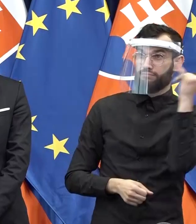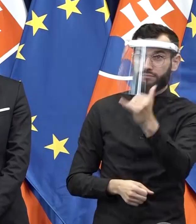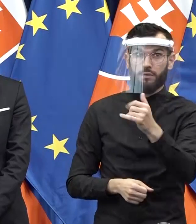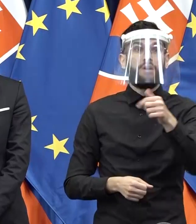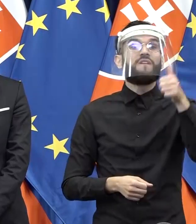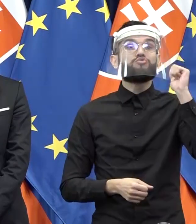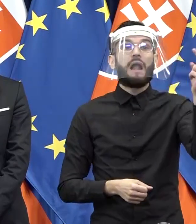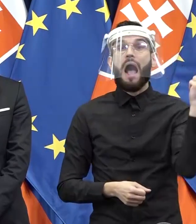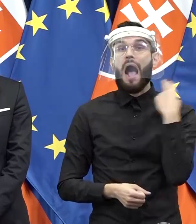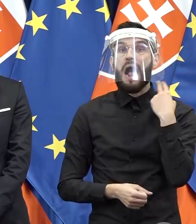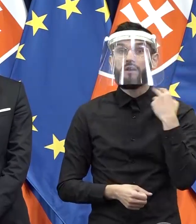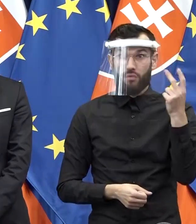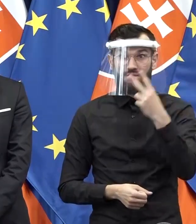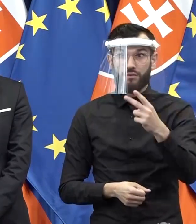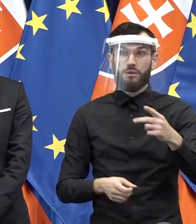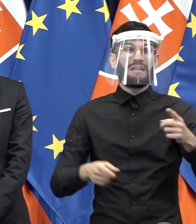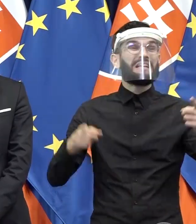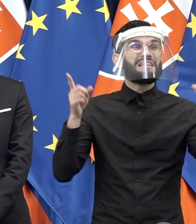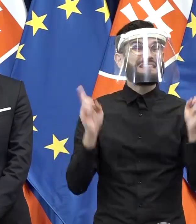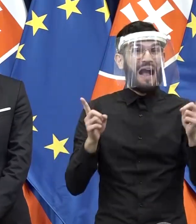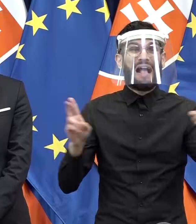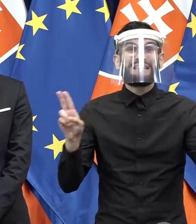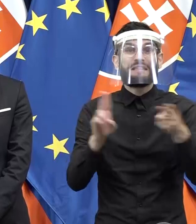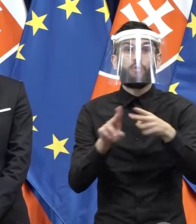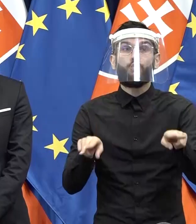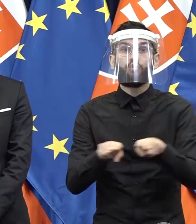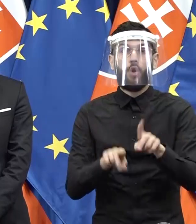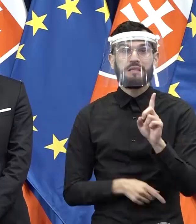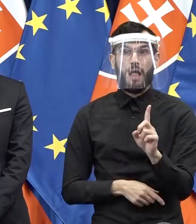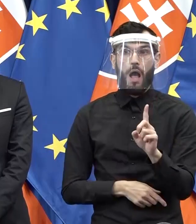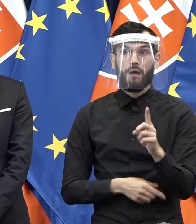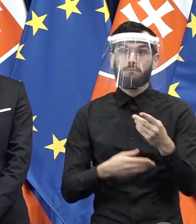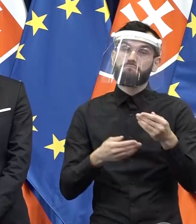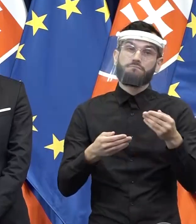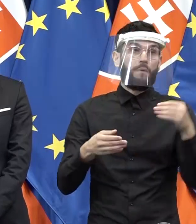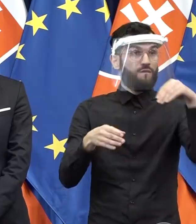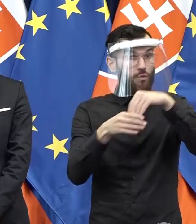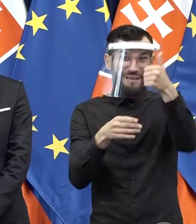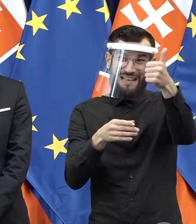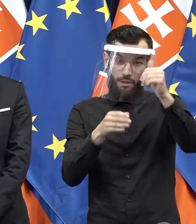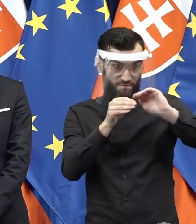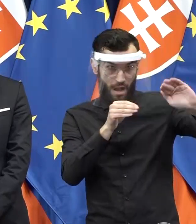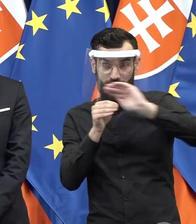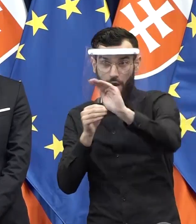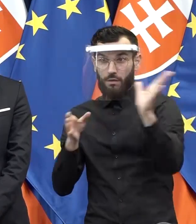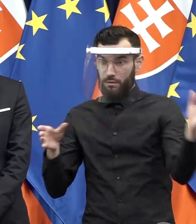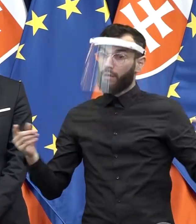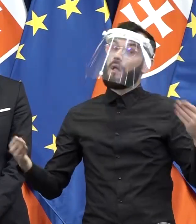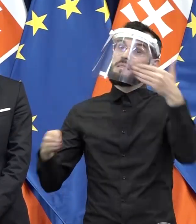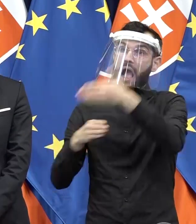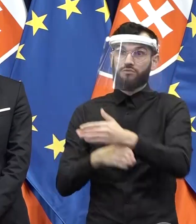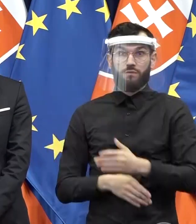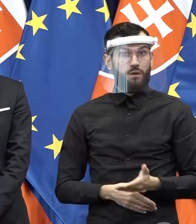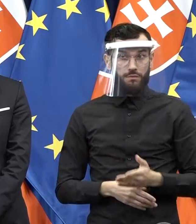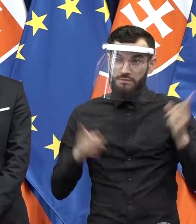opatrenia včera z Anglická. Zákaz stretávať sa aj rodiny, ak spolu nebývajú v jednom byte, v jednom dome. Dúfam, že nechceme